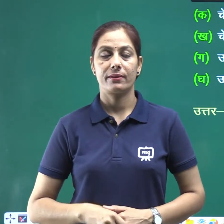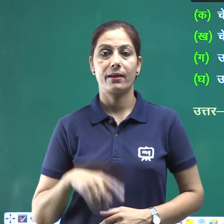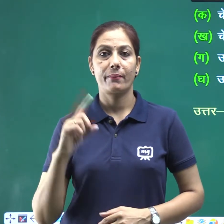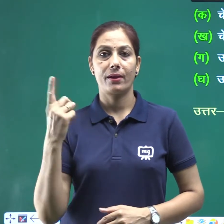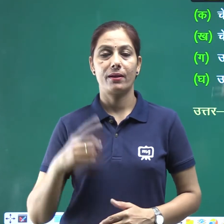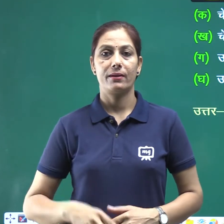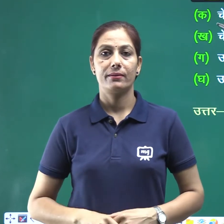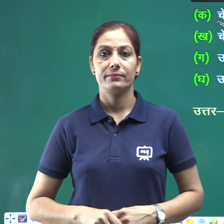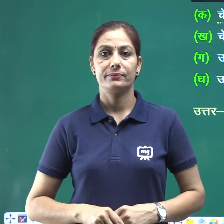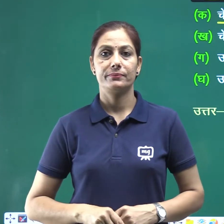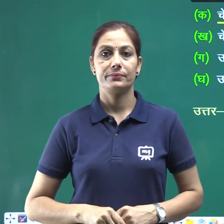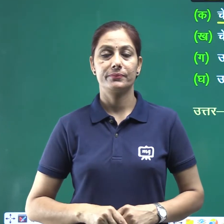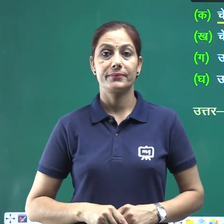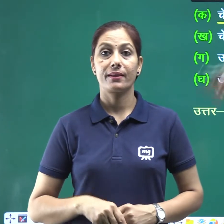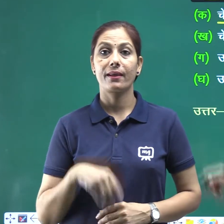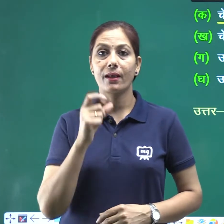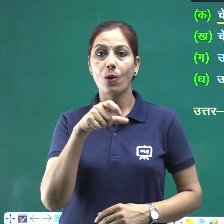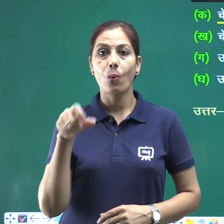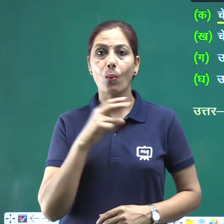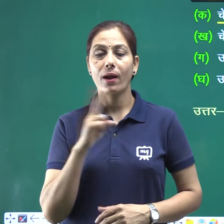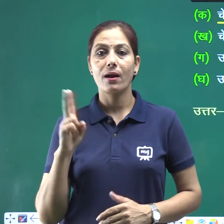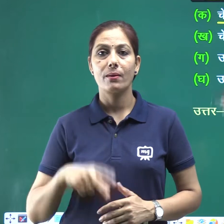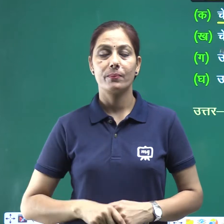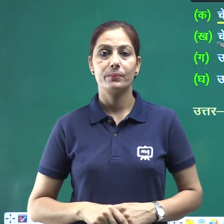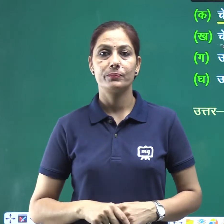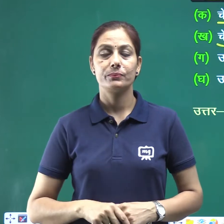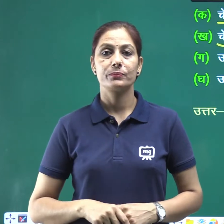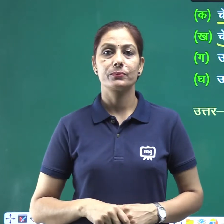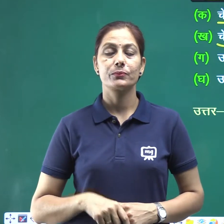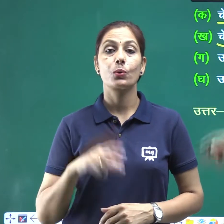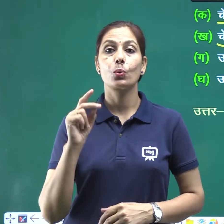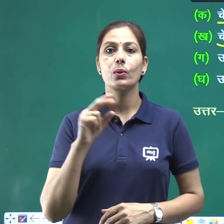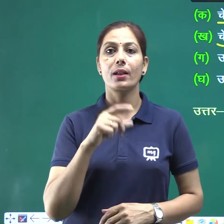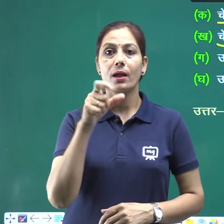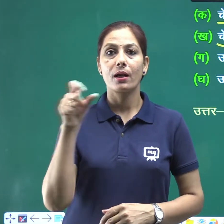पहला चेलवांजी, दूसरा चेजारो,